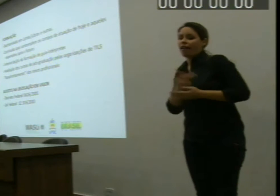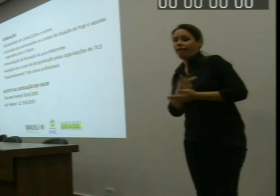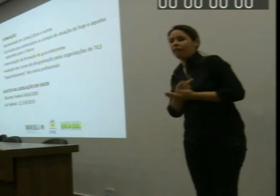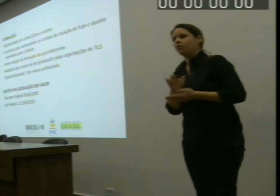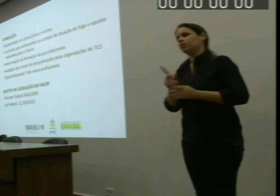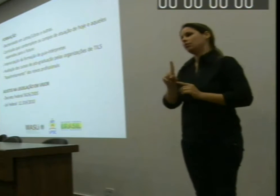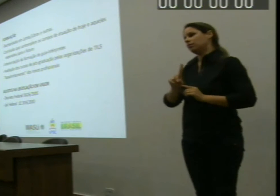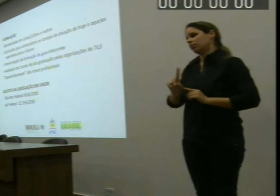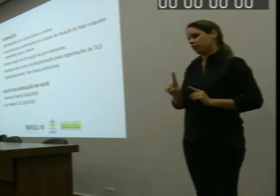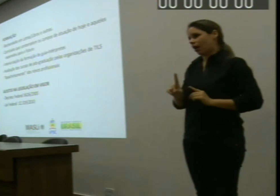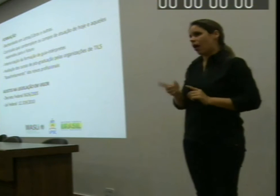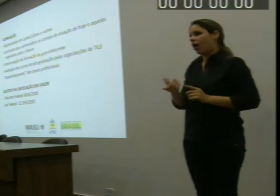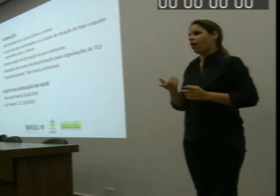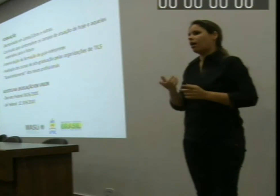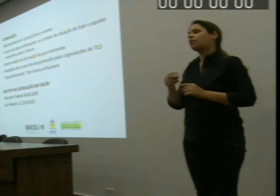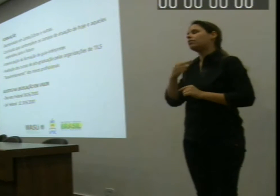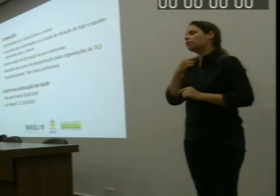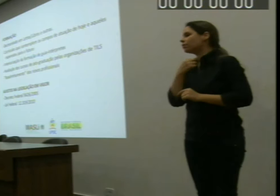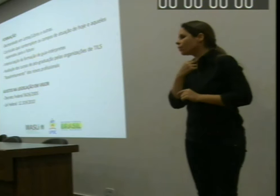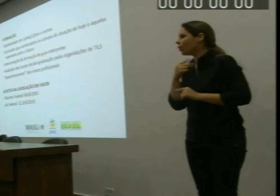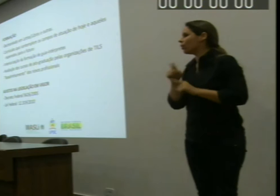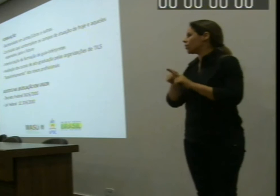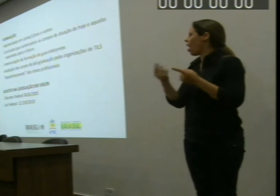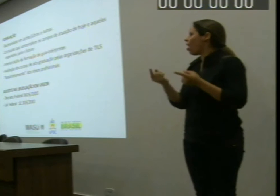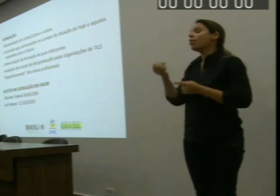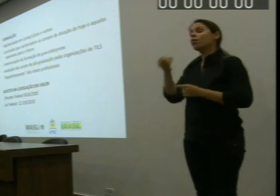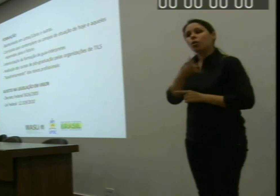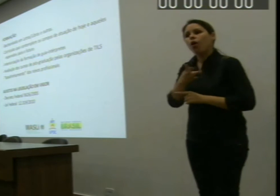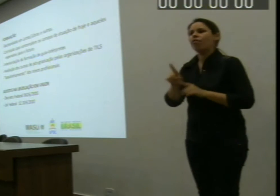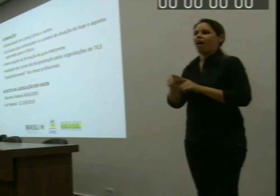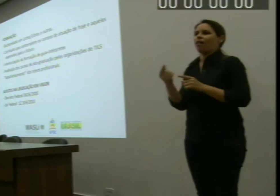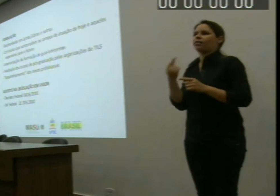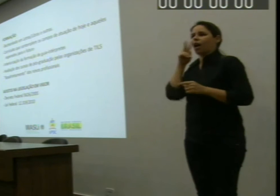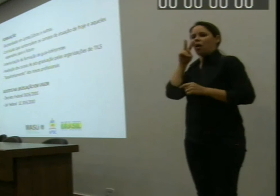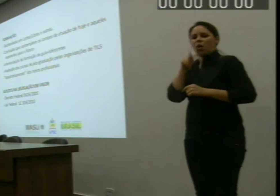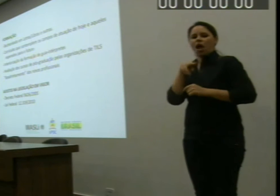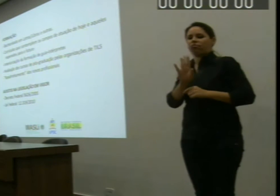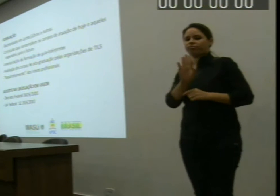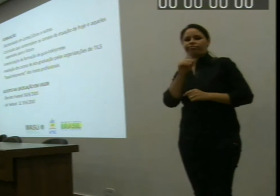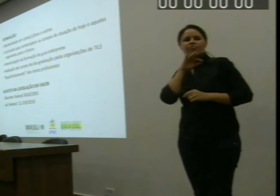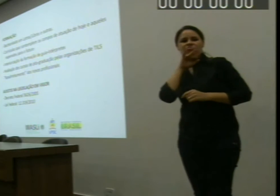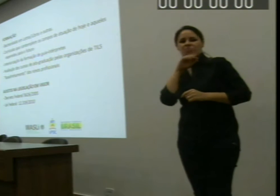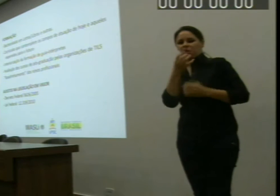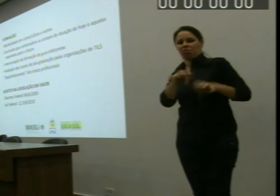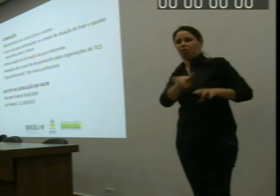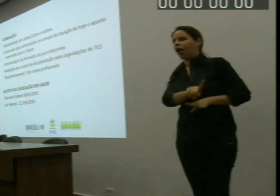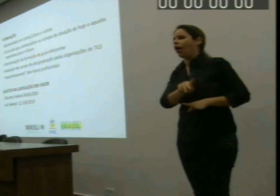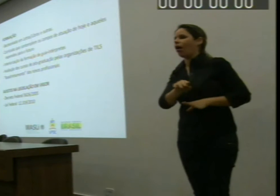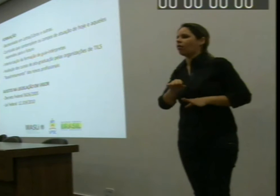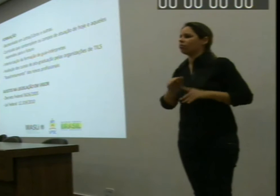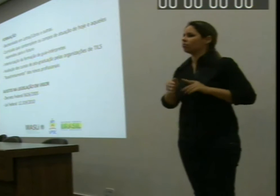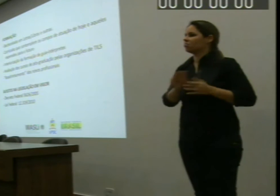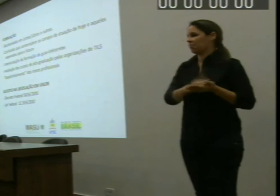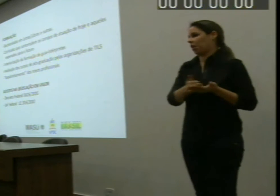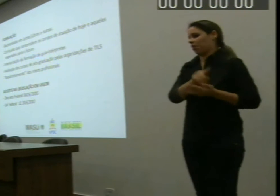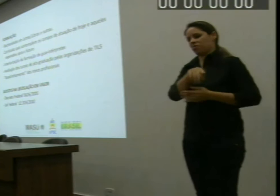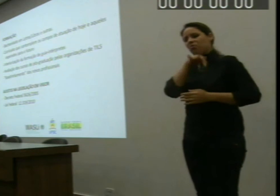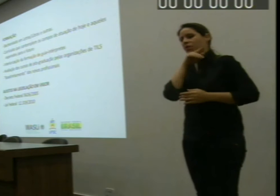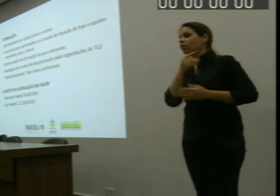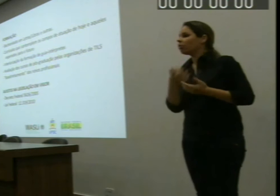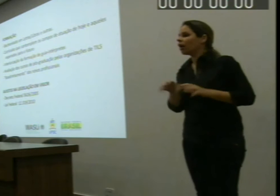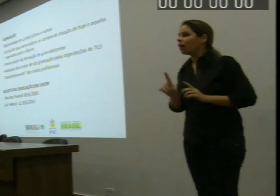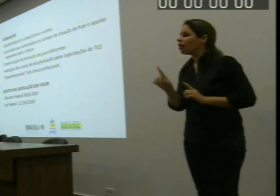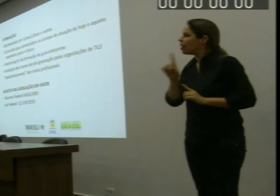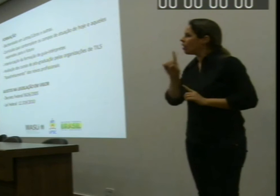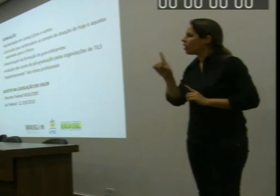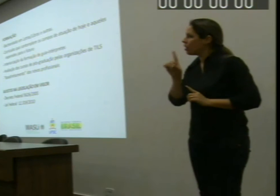não tá ainda muito bem apurado é novo na profissão a a gente já diz Ah esse é ruim eu não quero na verdade não é esse o não é